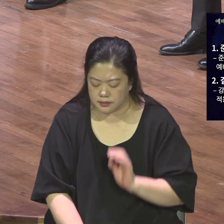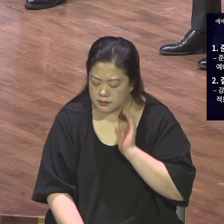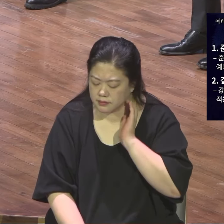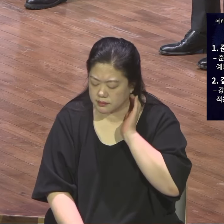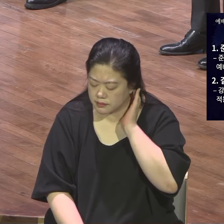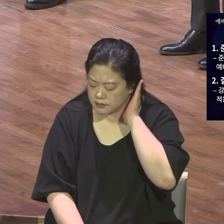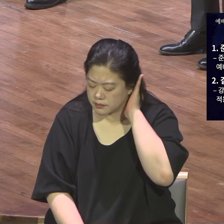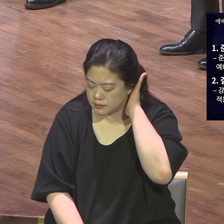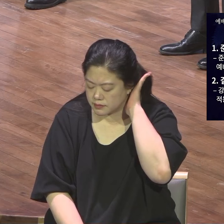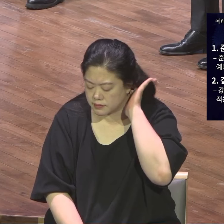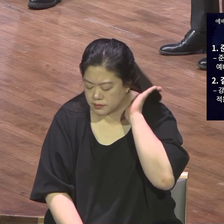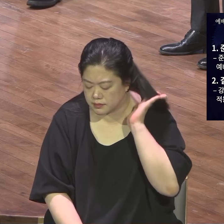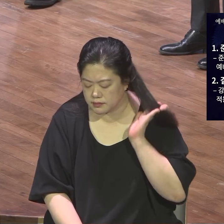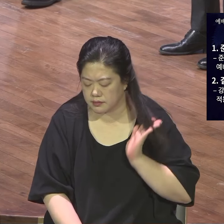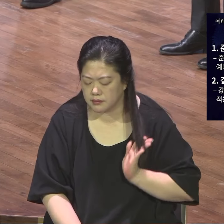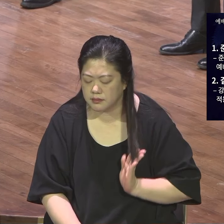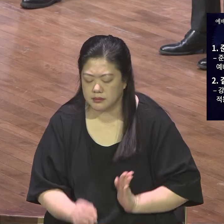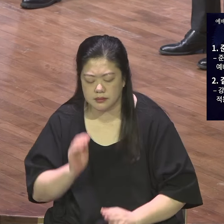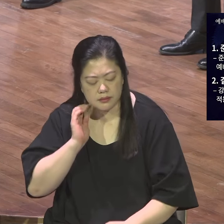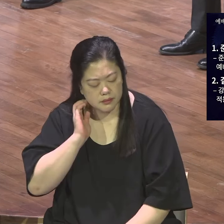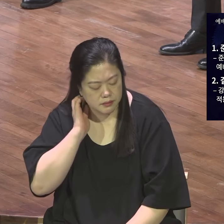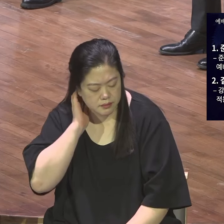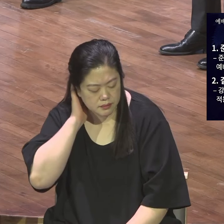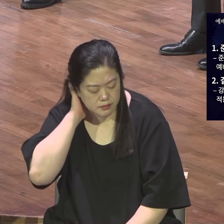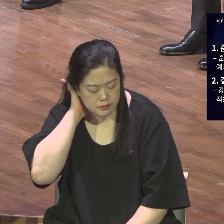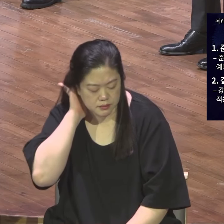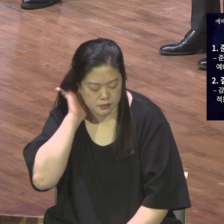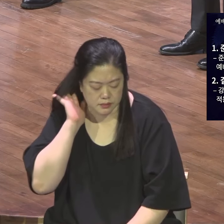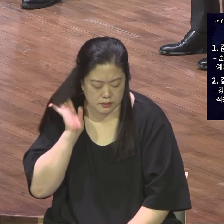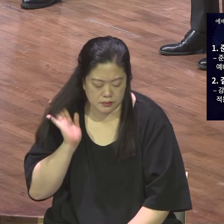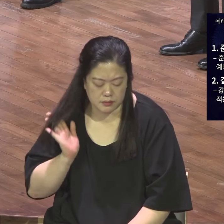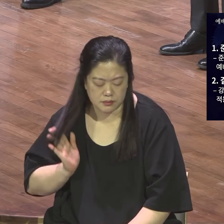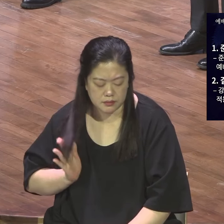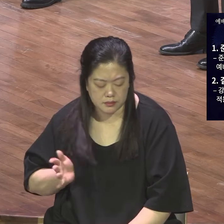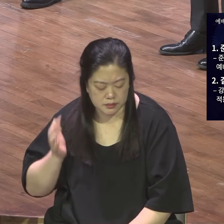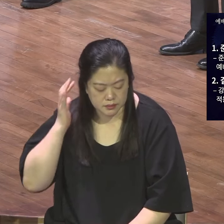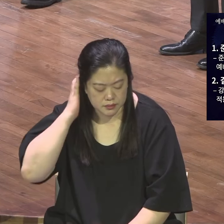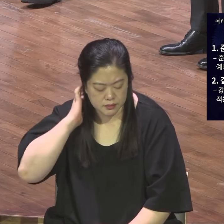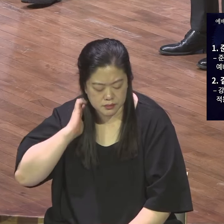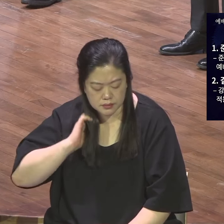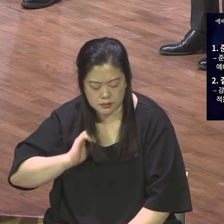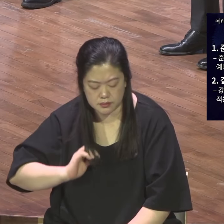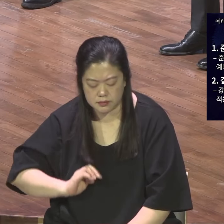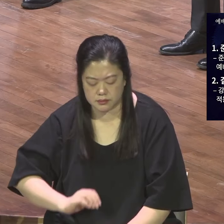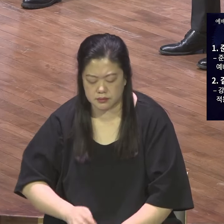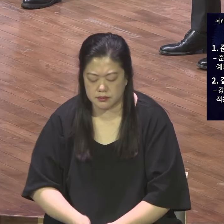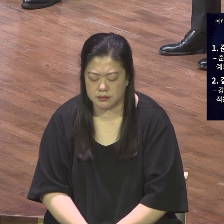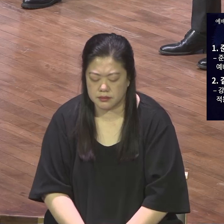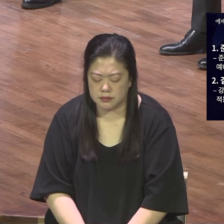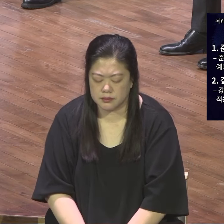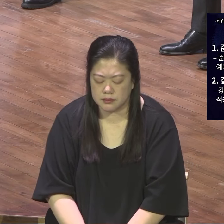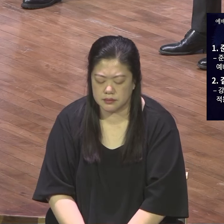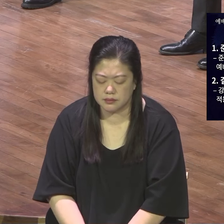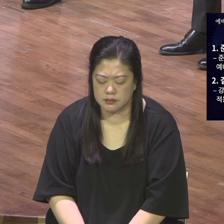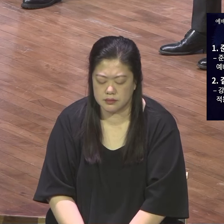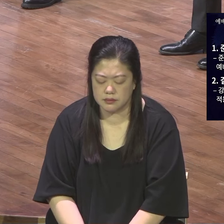주시옵소서. 예배를 통해서 우리의 답을 얻고 갈등 속에서 근신할 수 있고 우리가 기회가